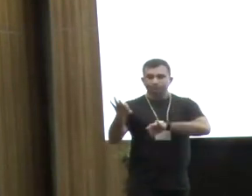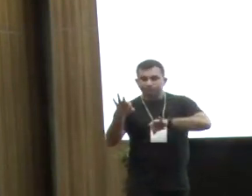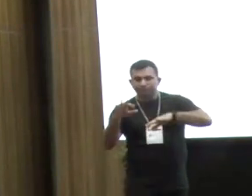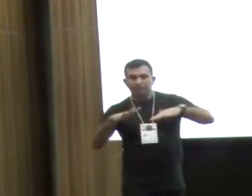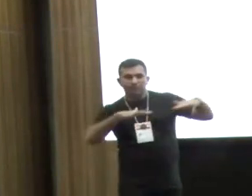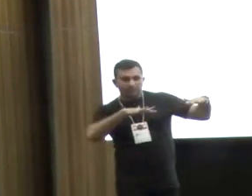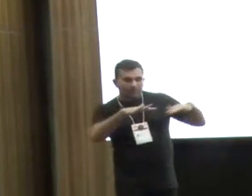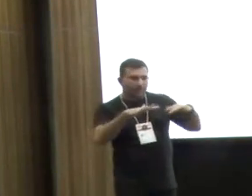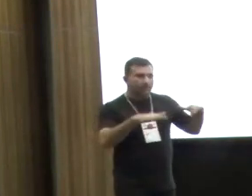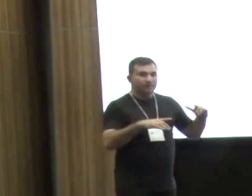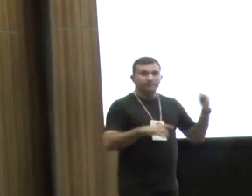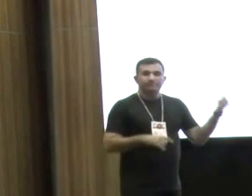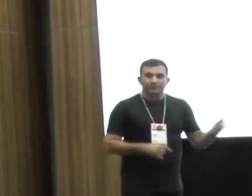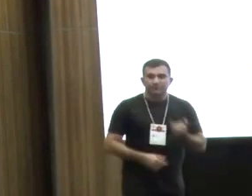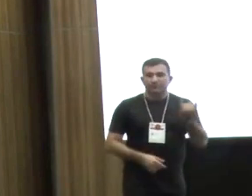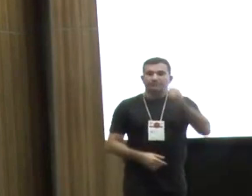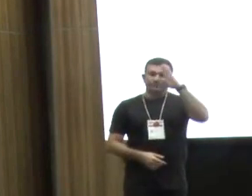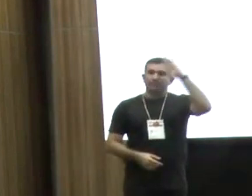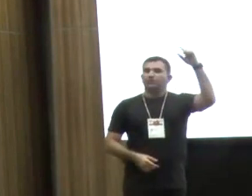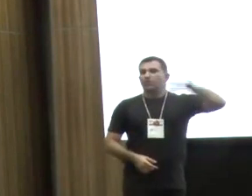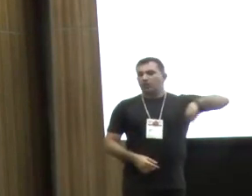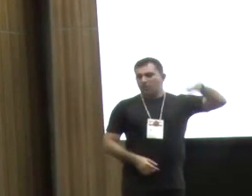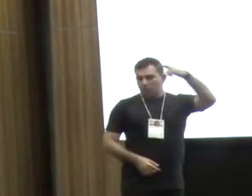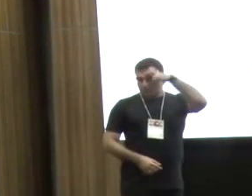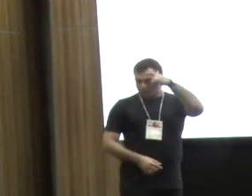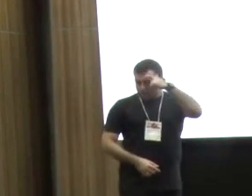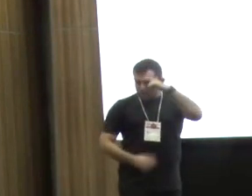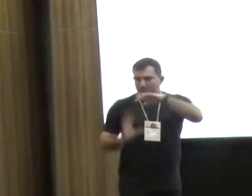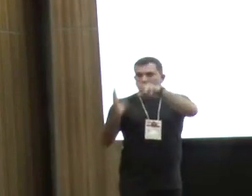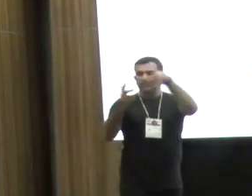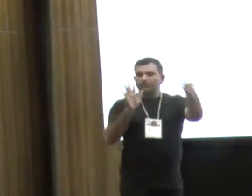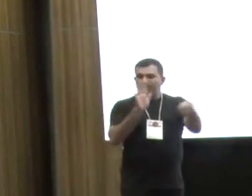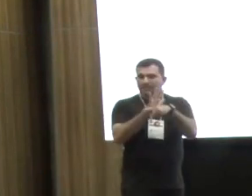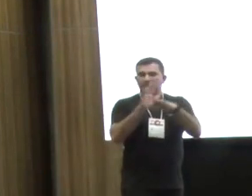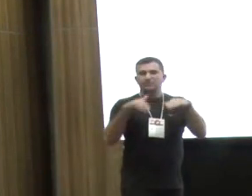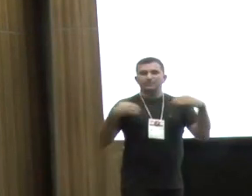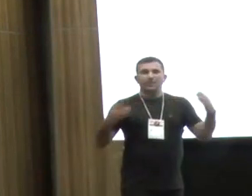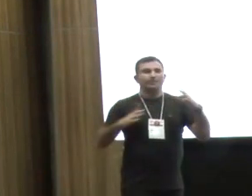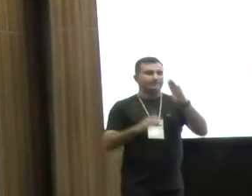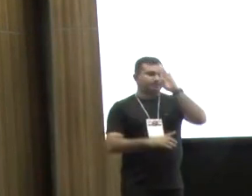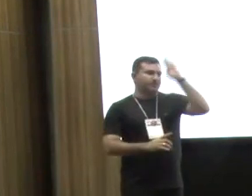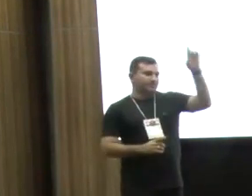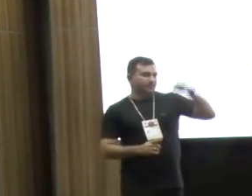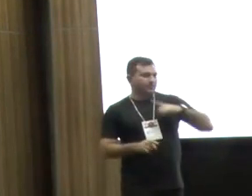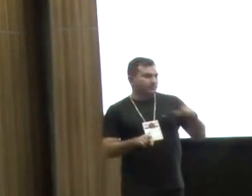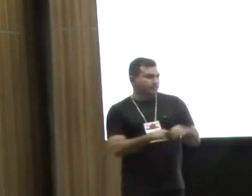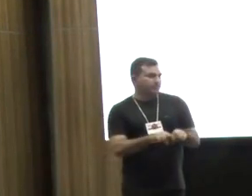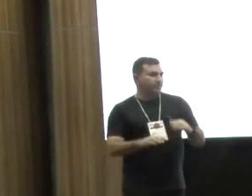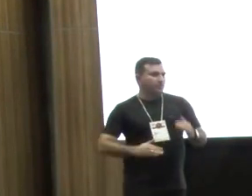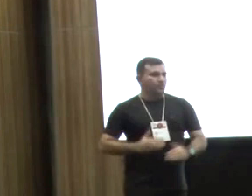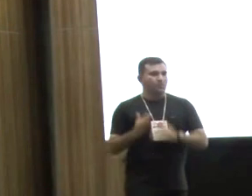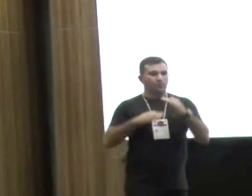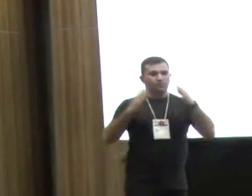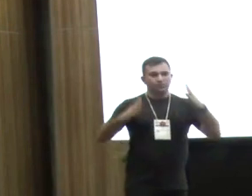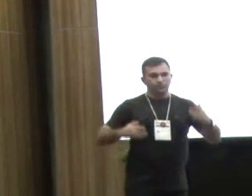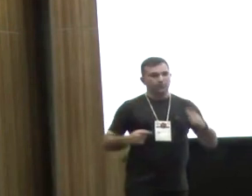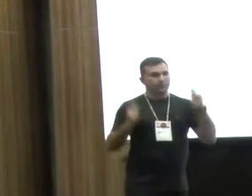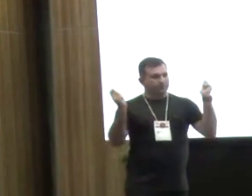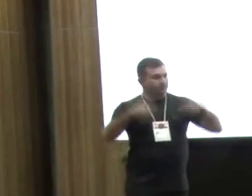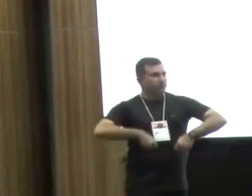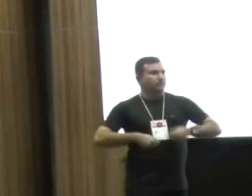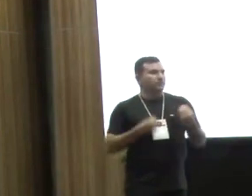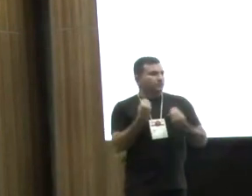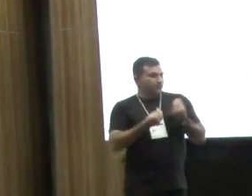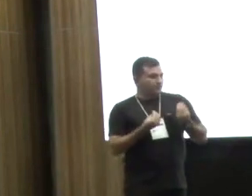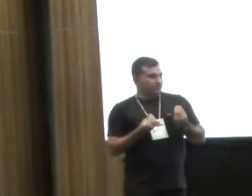que tomando consciência de que mundo você faz parte e que mundo você quer construir. Não